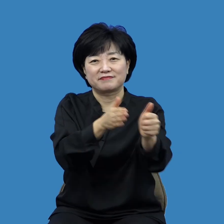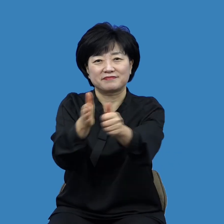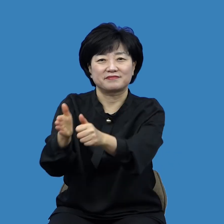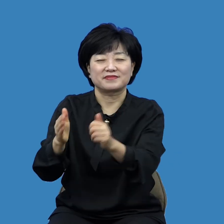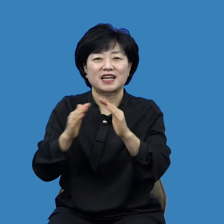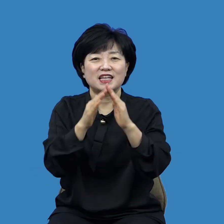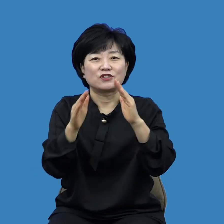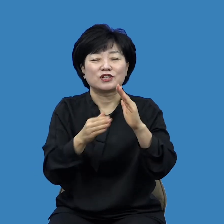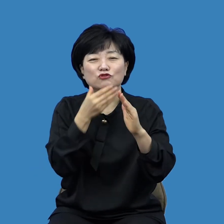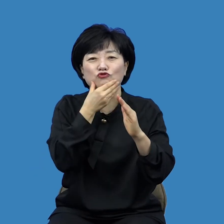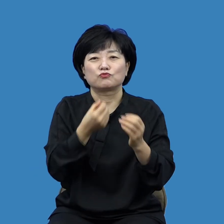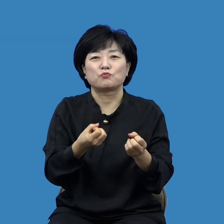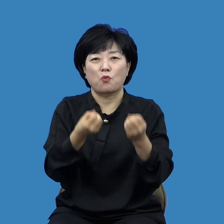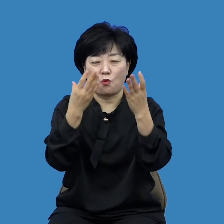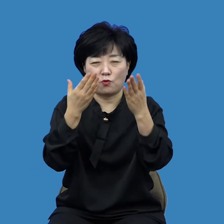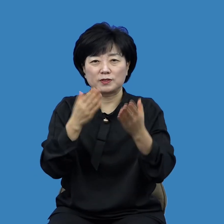축복이에요.